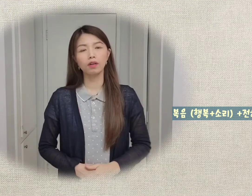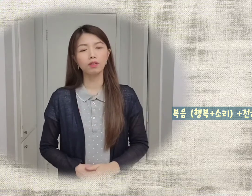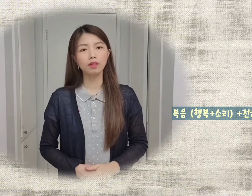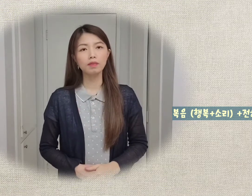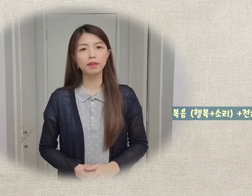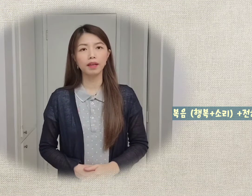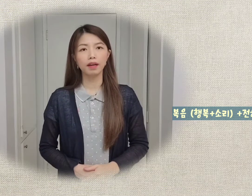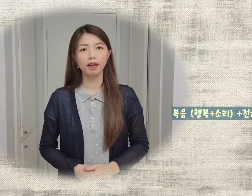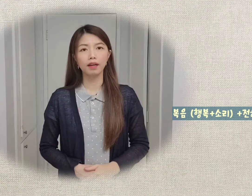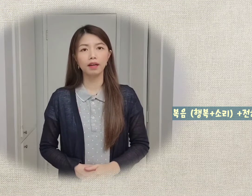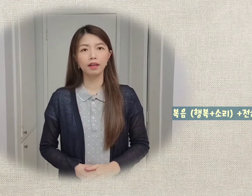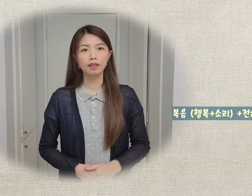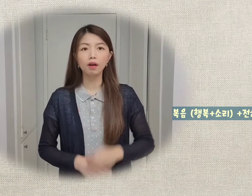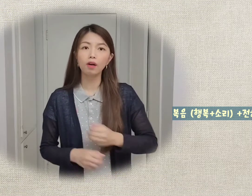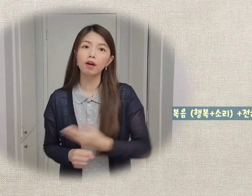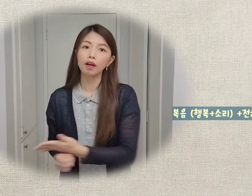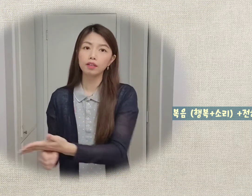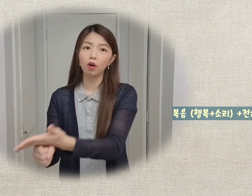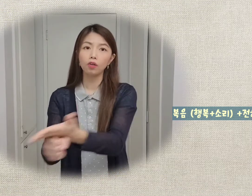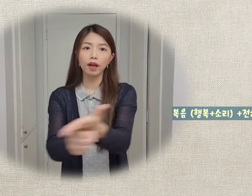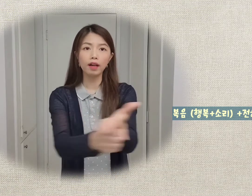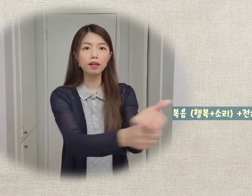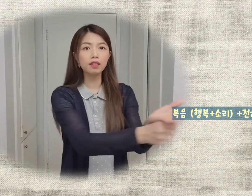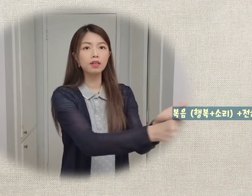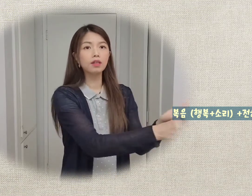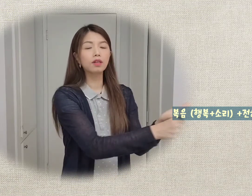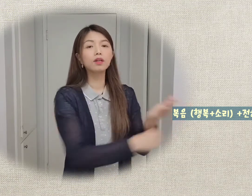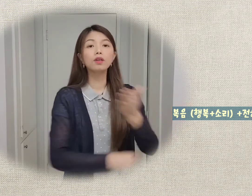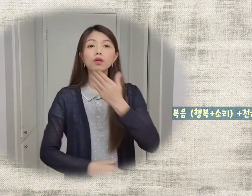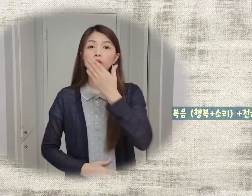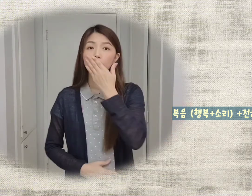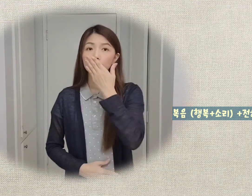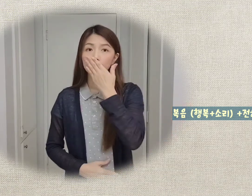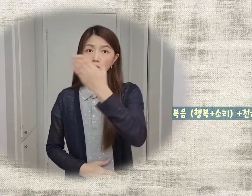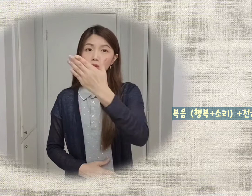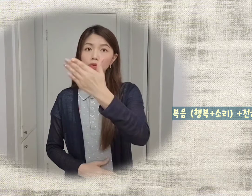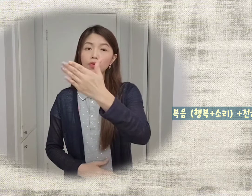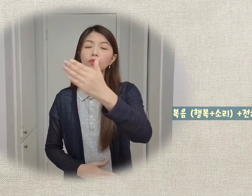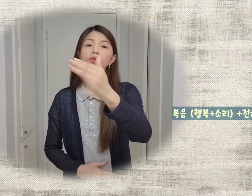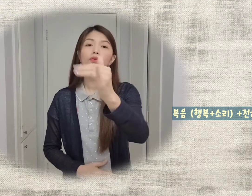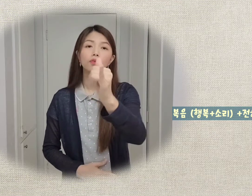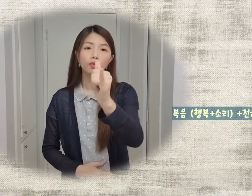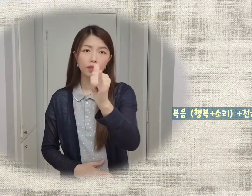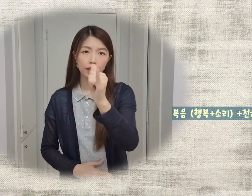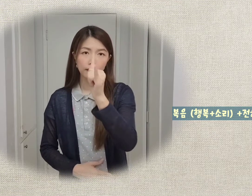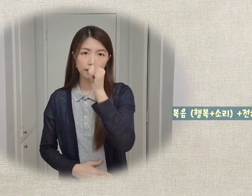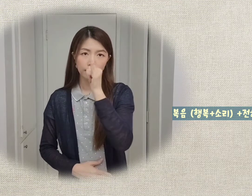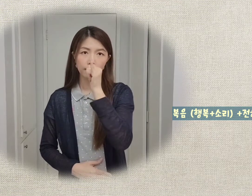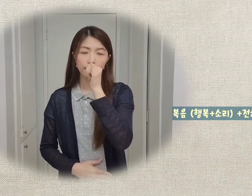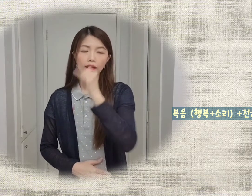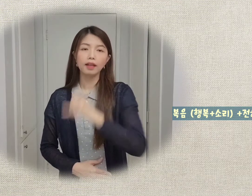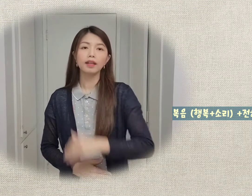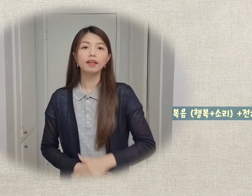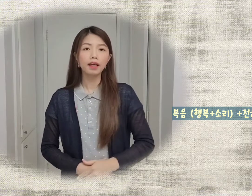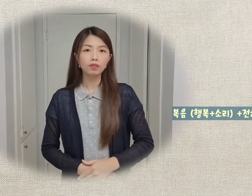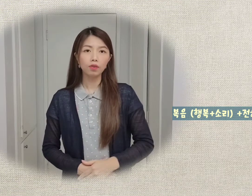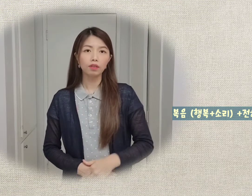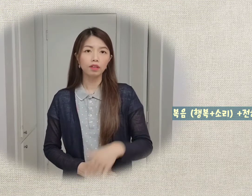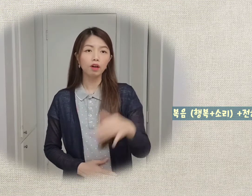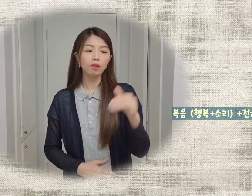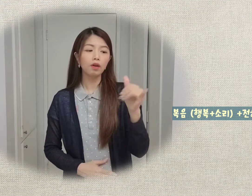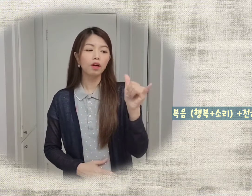가능성 이런 뜻입니다. 그래서 전할 수 있는,